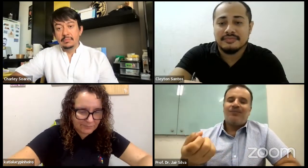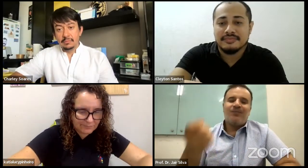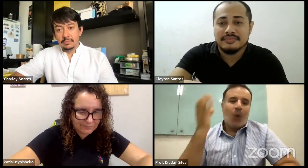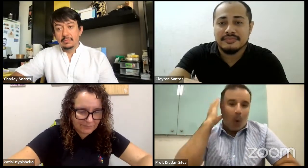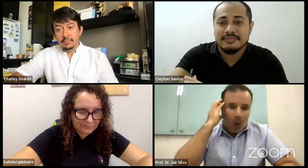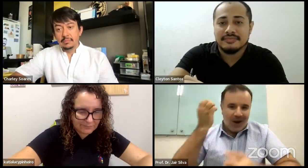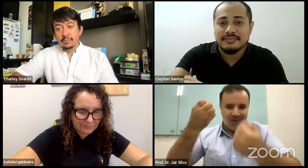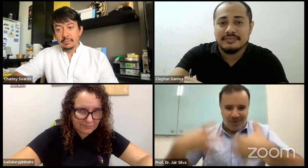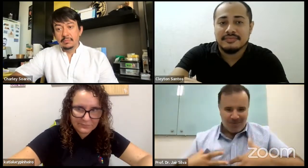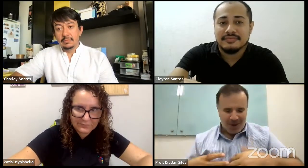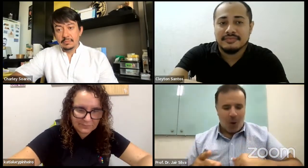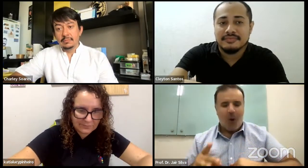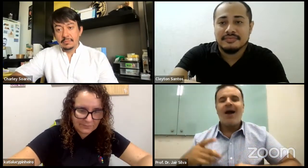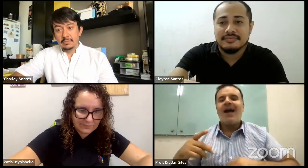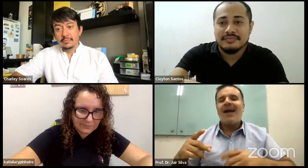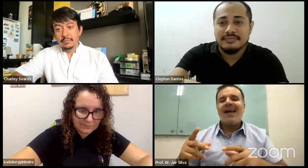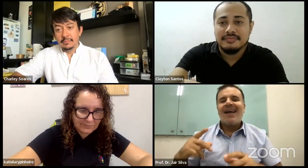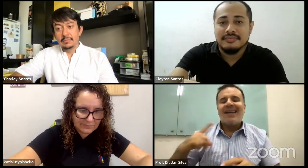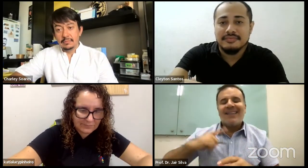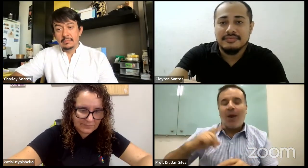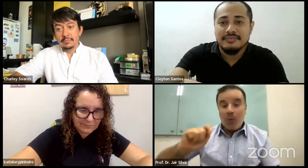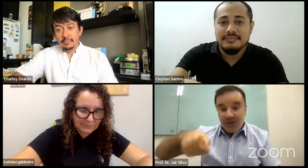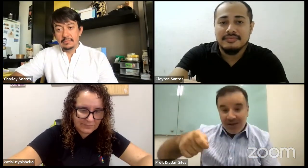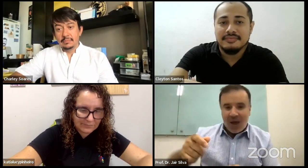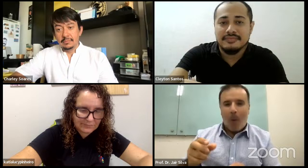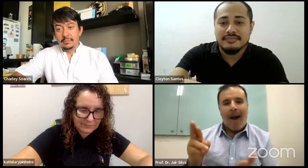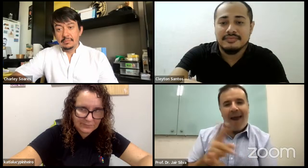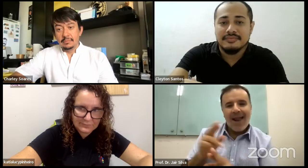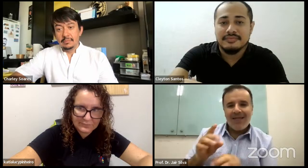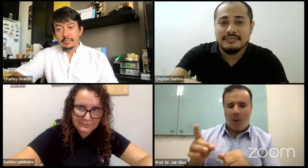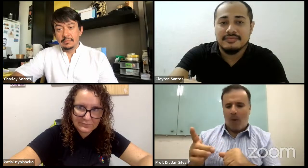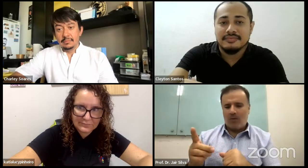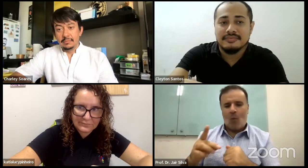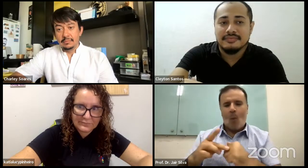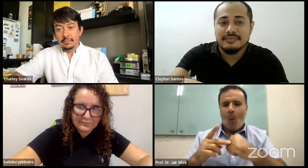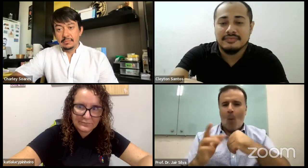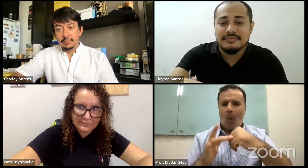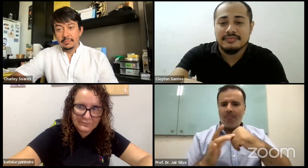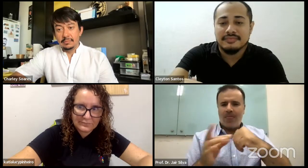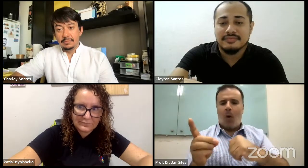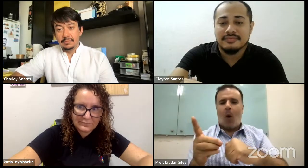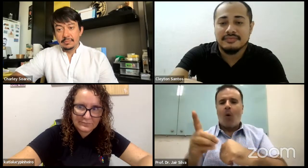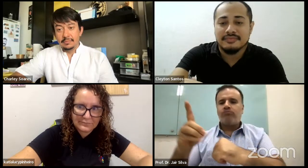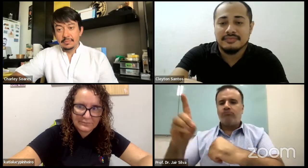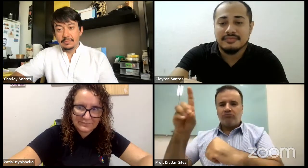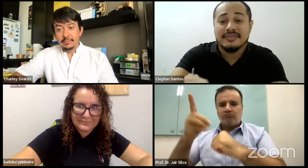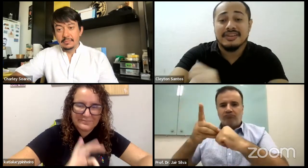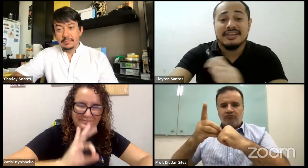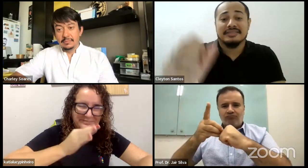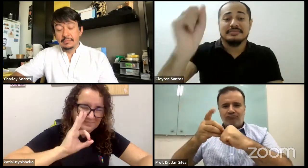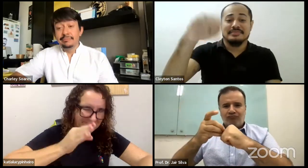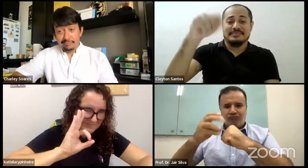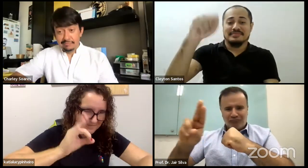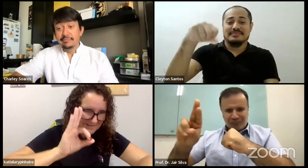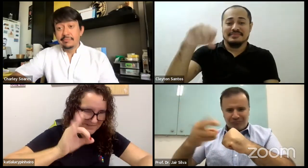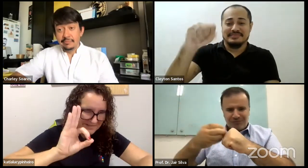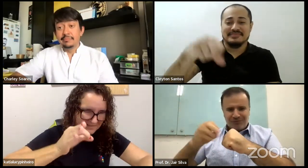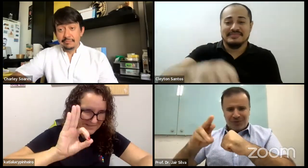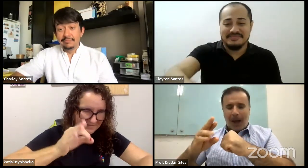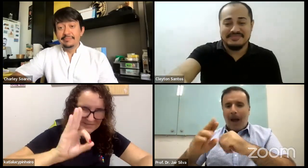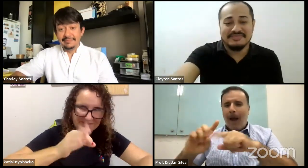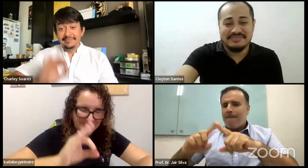Que é mais uma mudança mesmo linguística. E quando o Clayton falou dessa relação, de